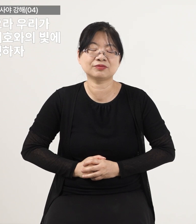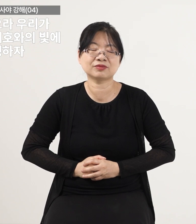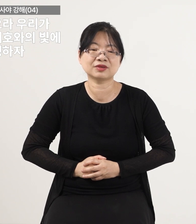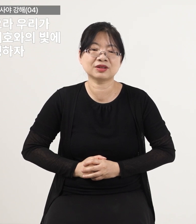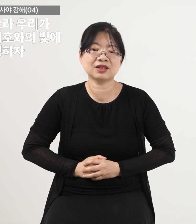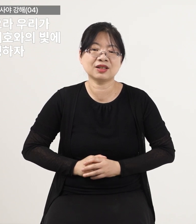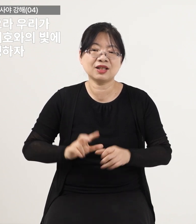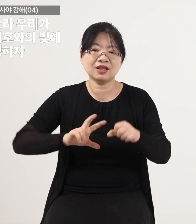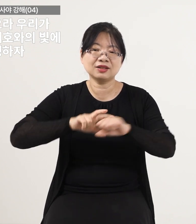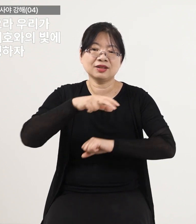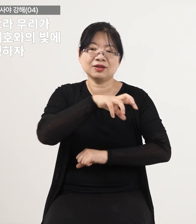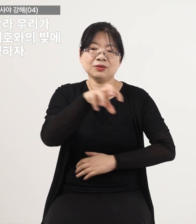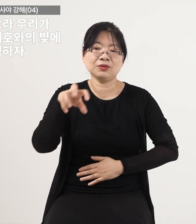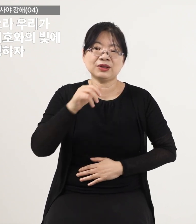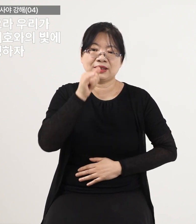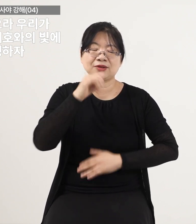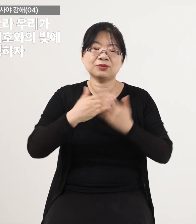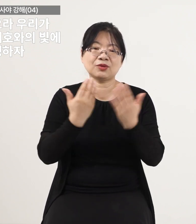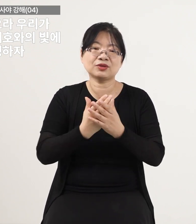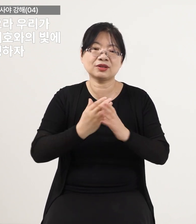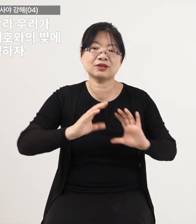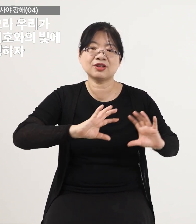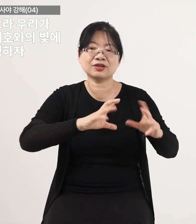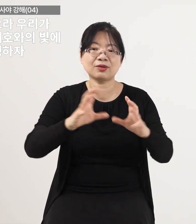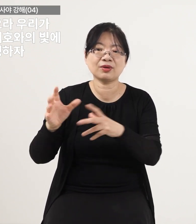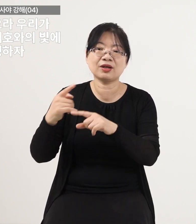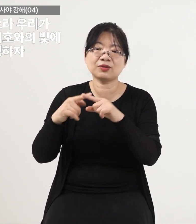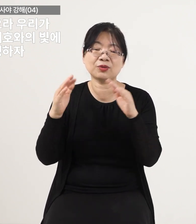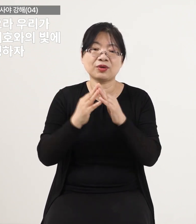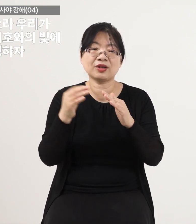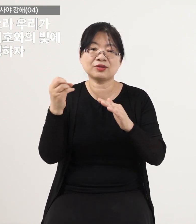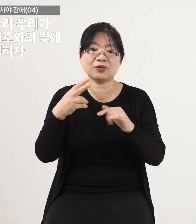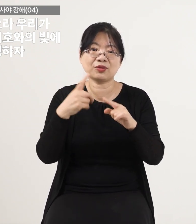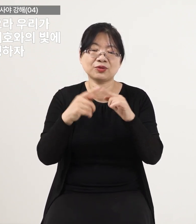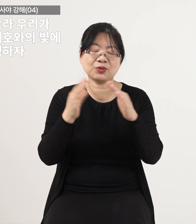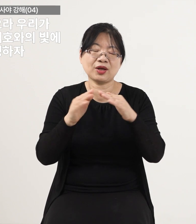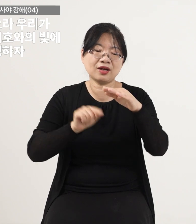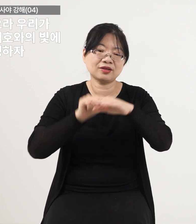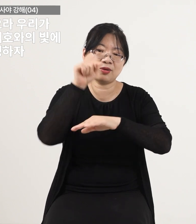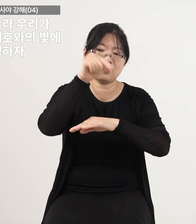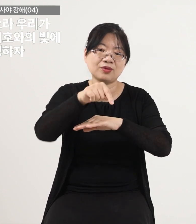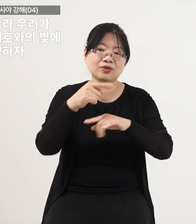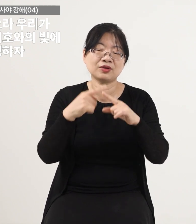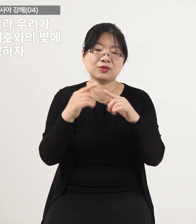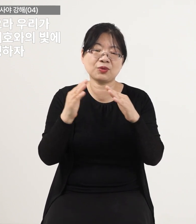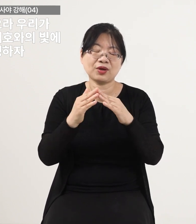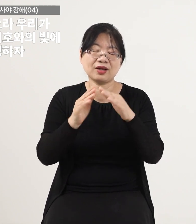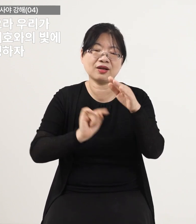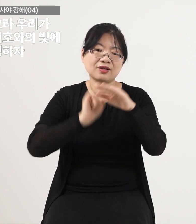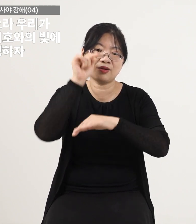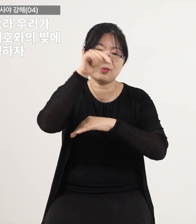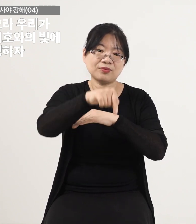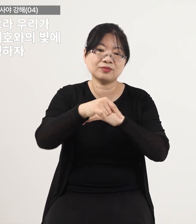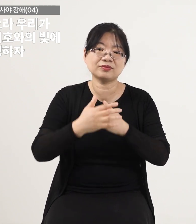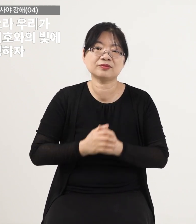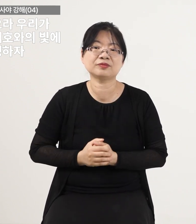이 지구촌에 있는 모든 열방의 교회들이 또 교회를 넘어서, 교회라는 담장을